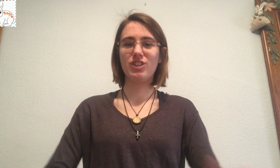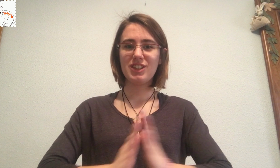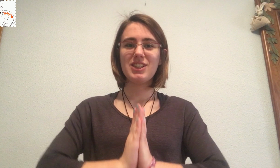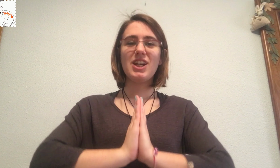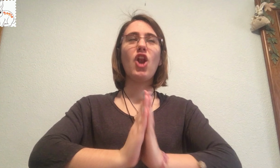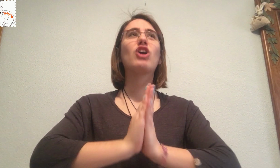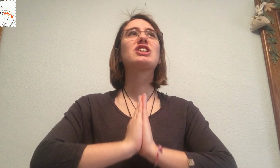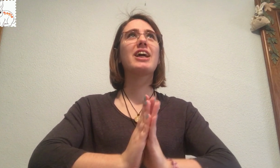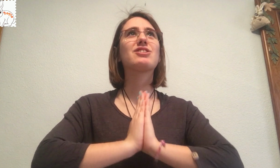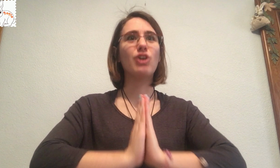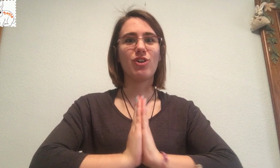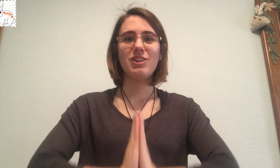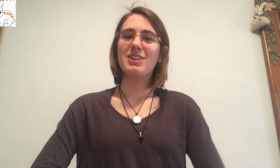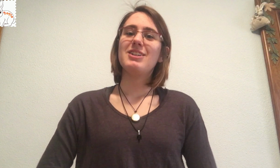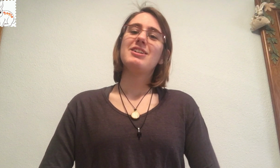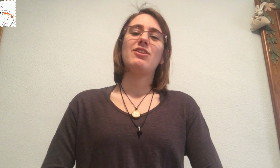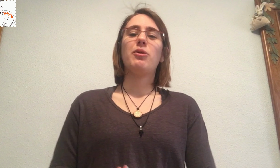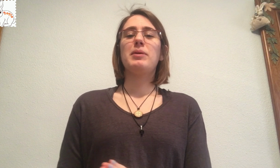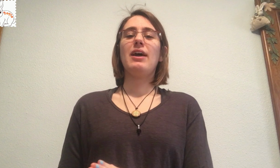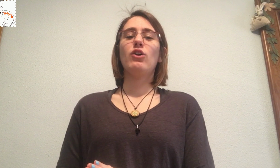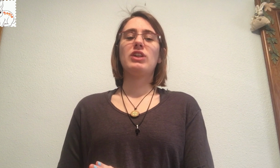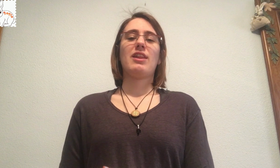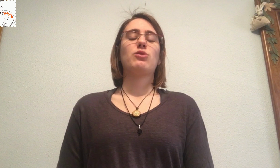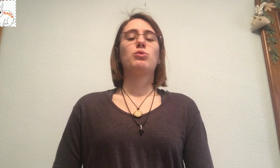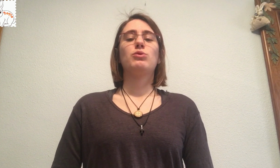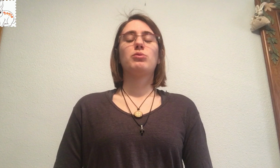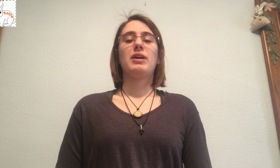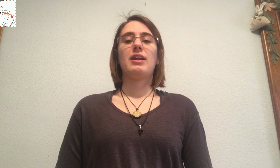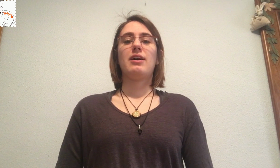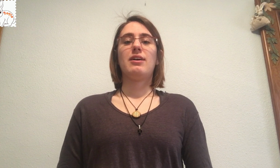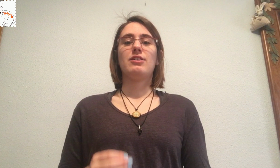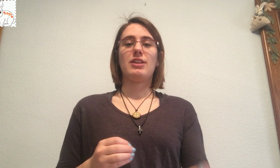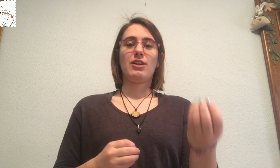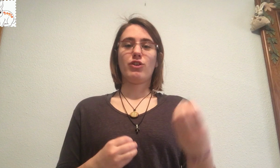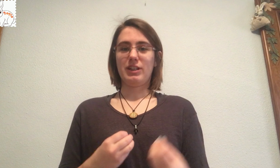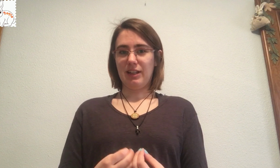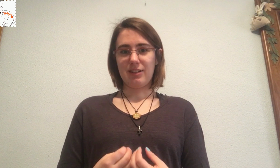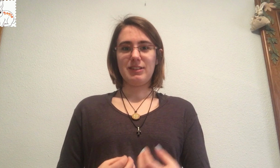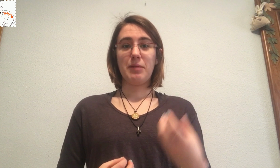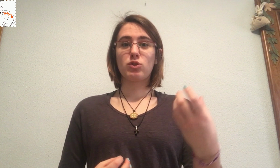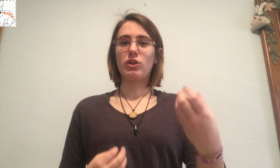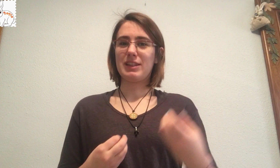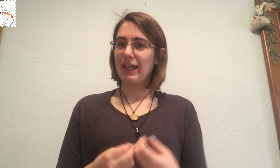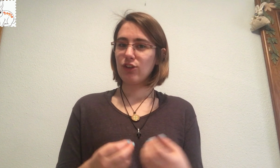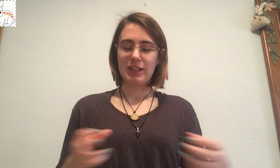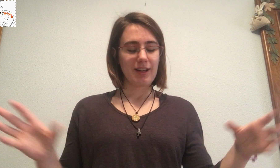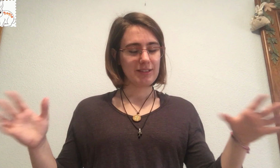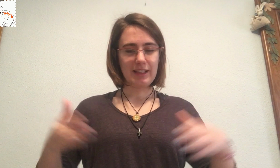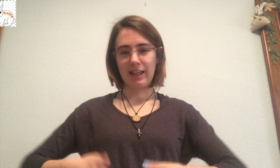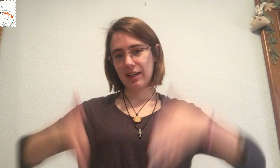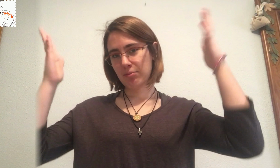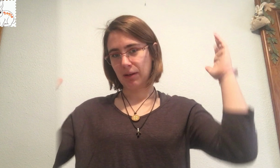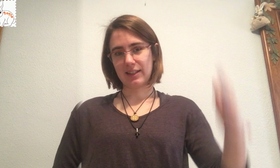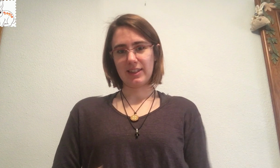Lo siento Lo he pillado Tarde Tu manera De conectar Ya hemos conectado Ya de aquí Y pa'lante